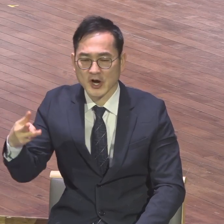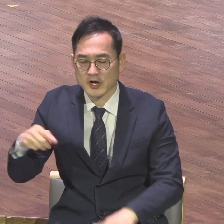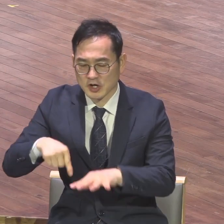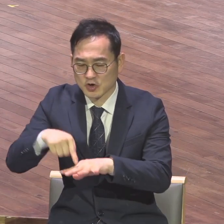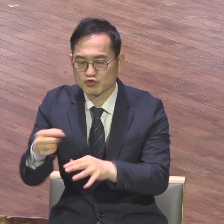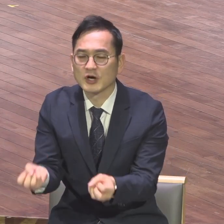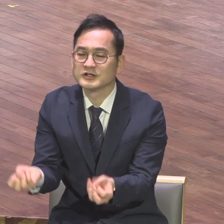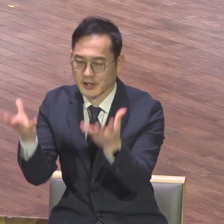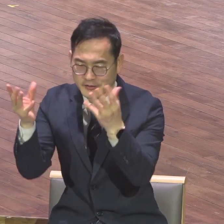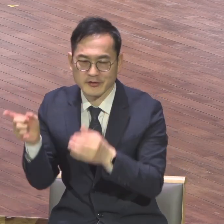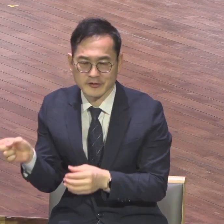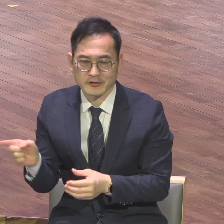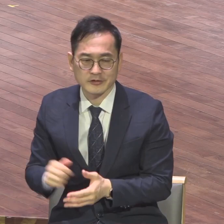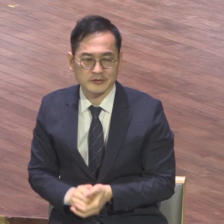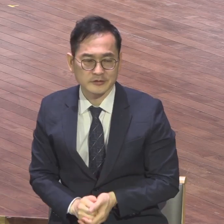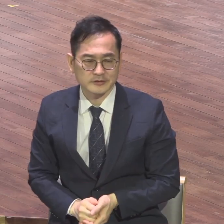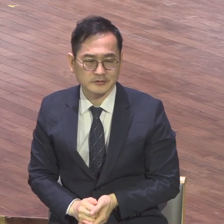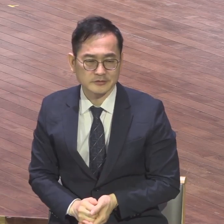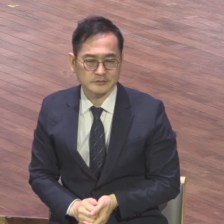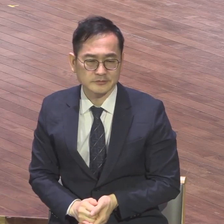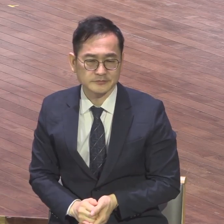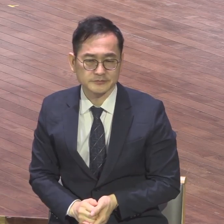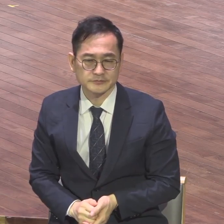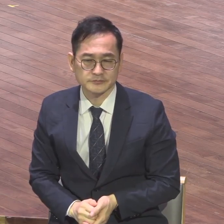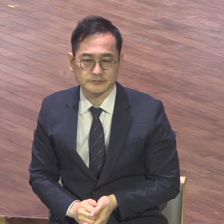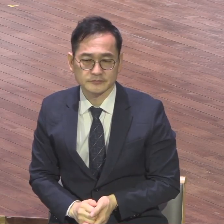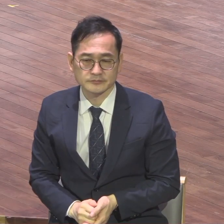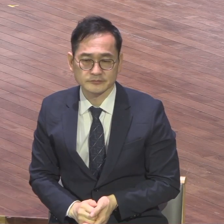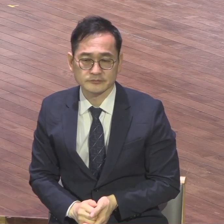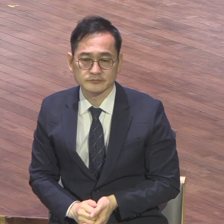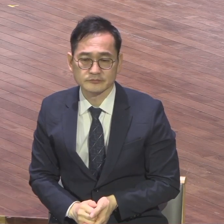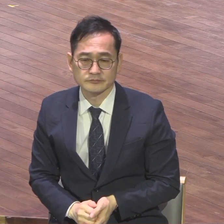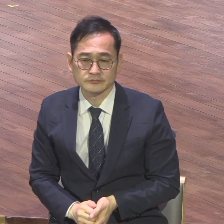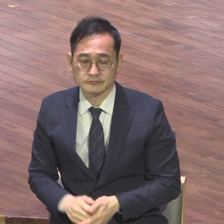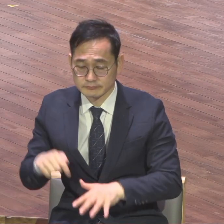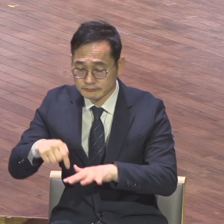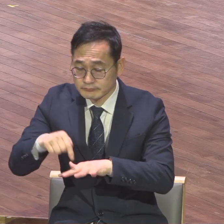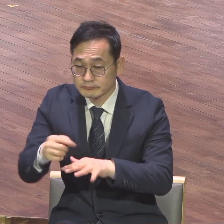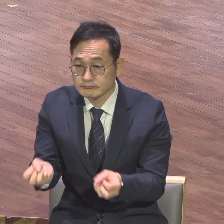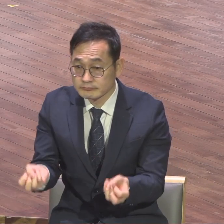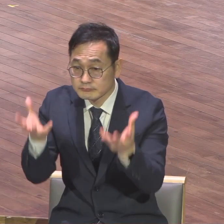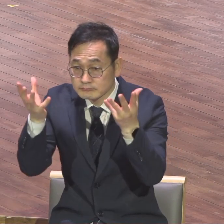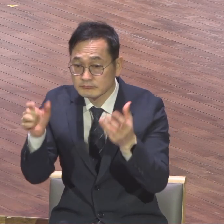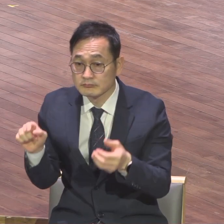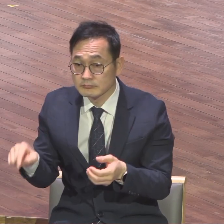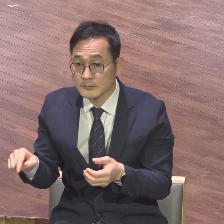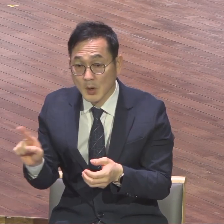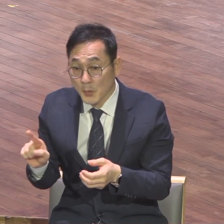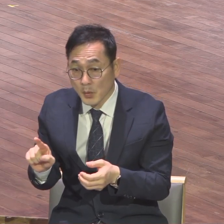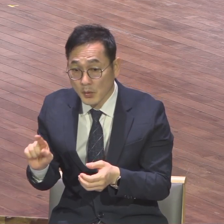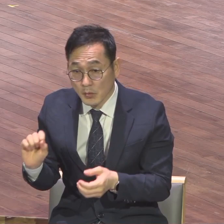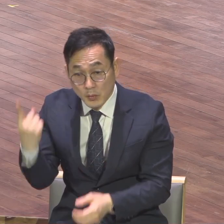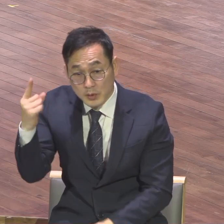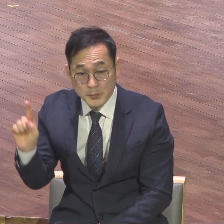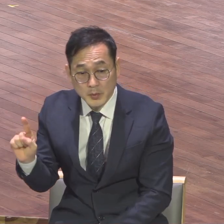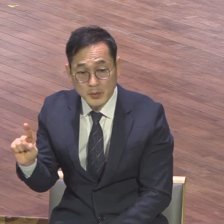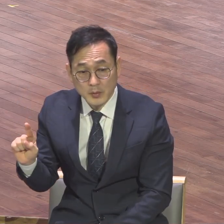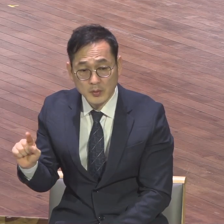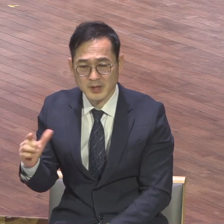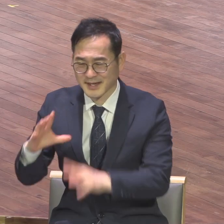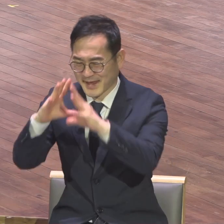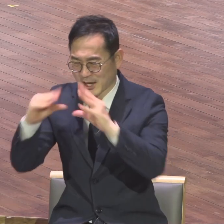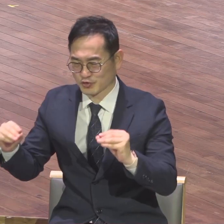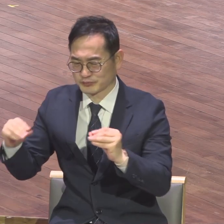큰 명절이 유월절이. 지금도 마찬가지. 자, 왜 그러냐? 유월절은 이